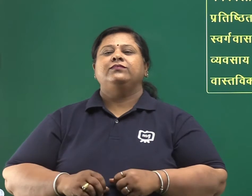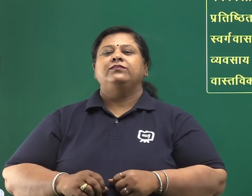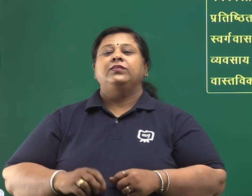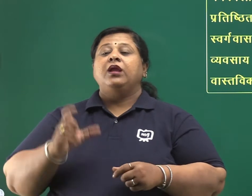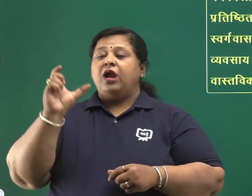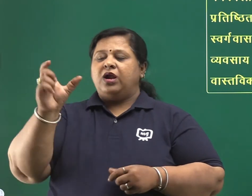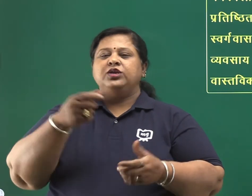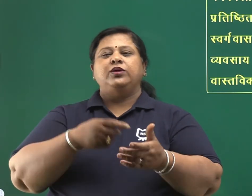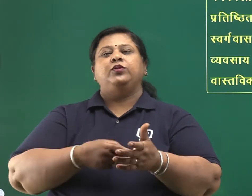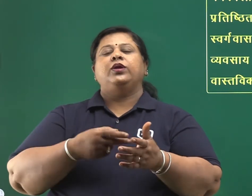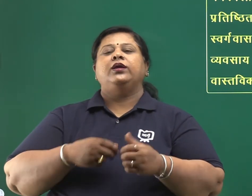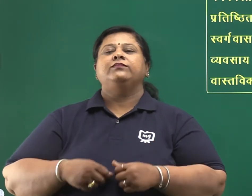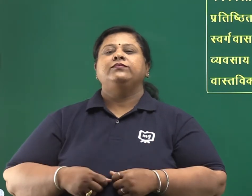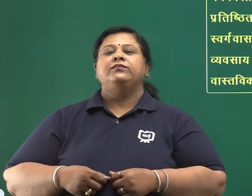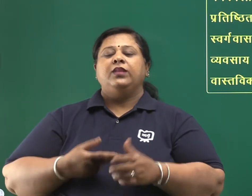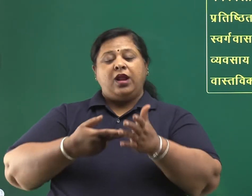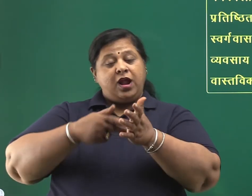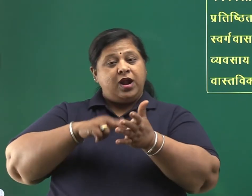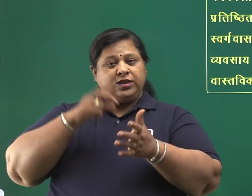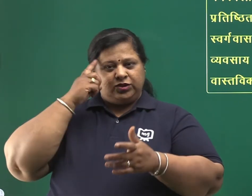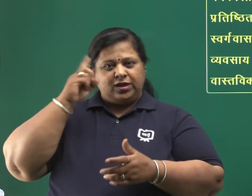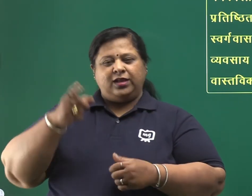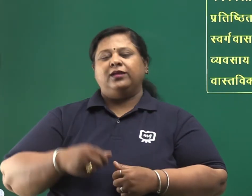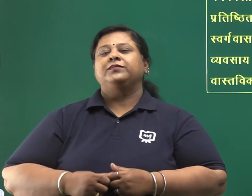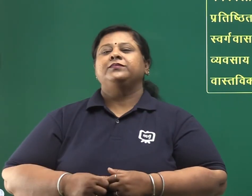कठिन शब्दों के अर्थ जानेंगे।